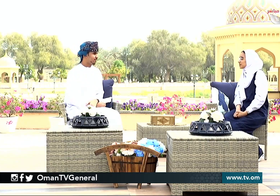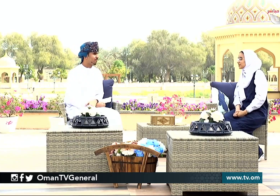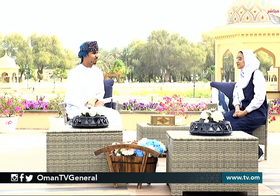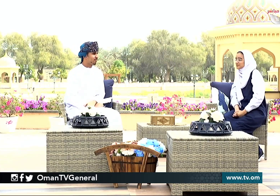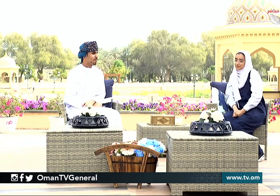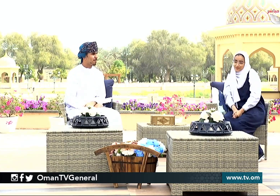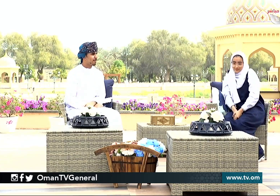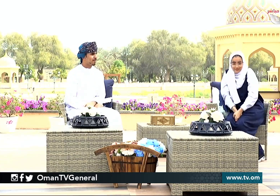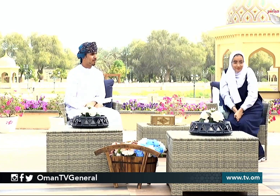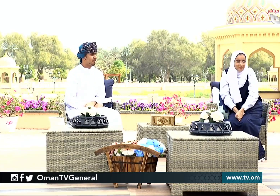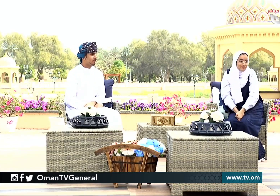الله، إن شاء الله تعالى.